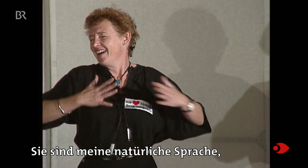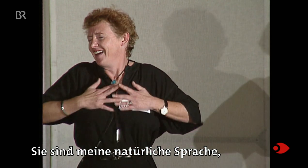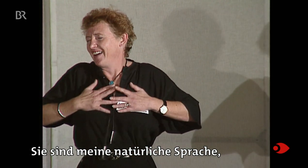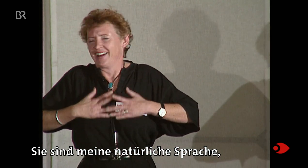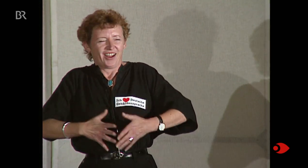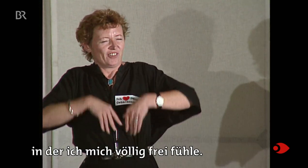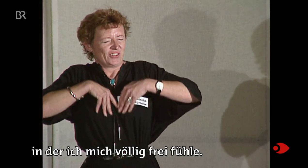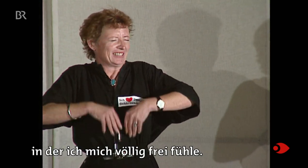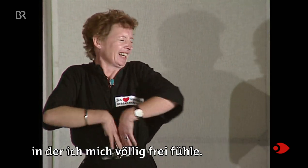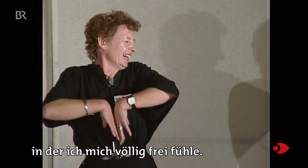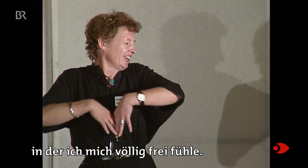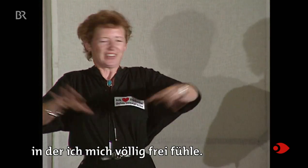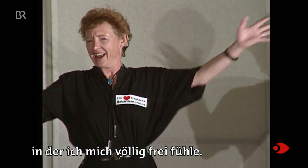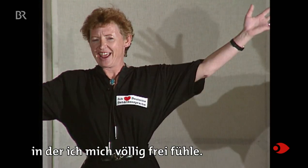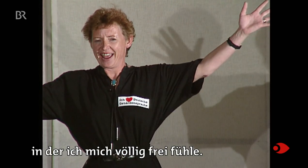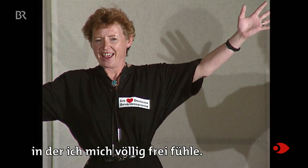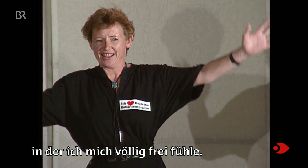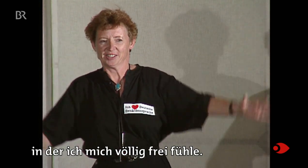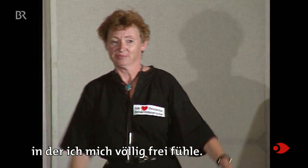in der ich mich völlig frei fühle.